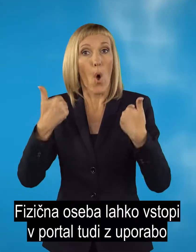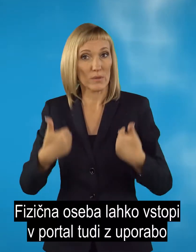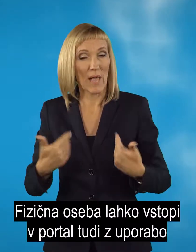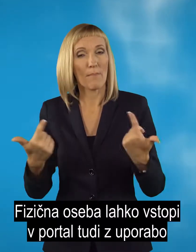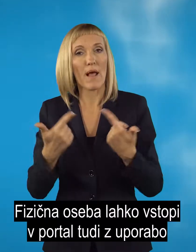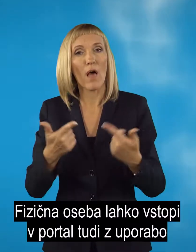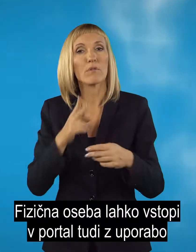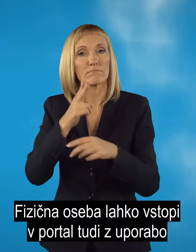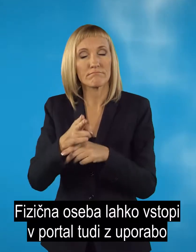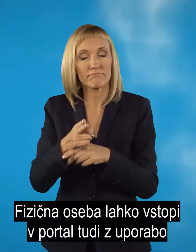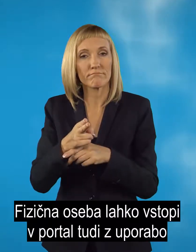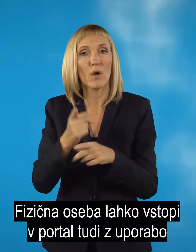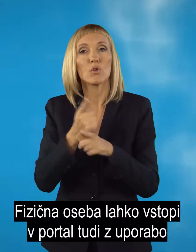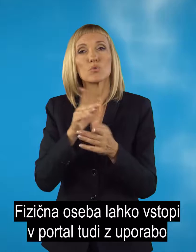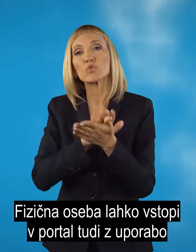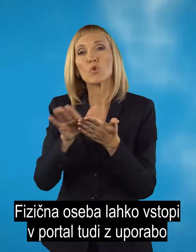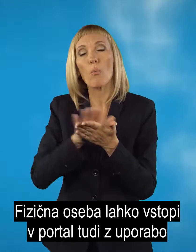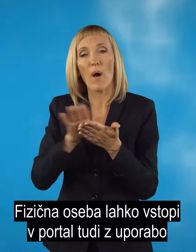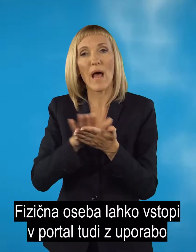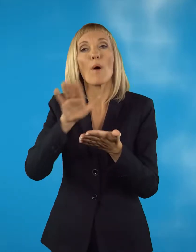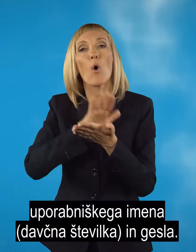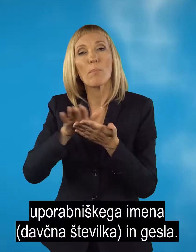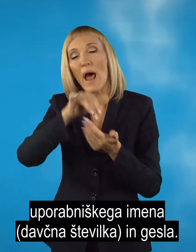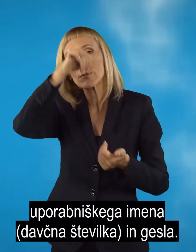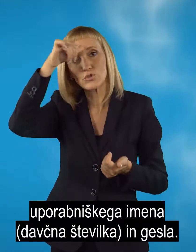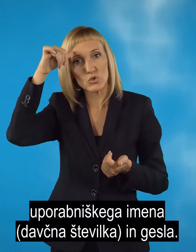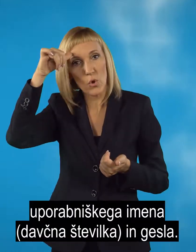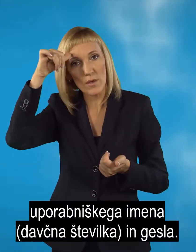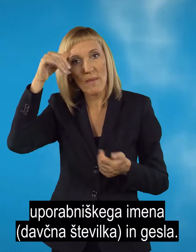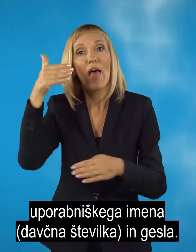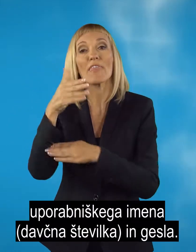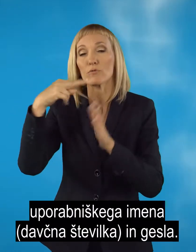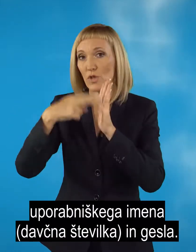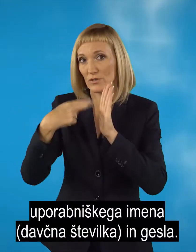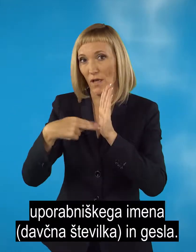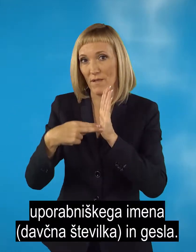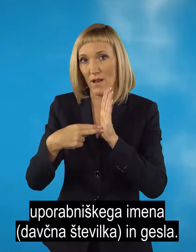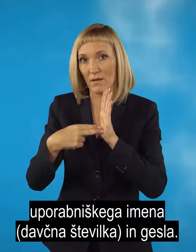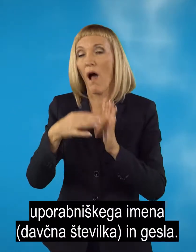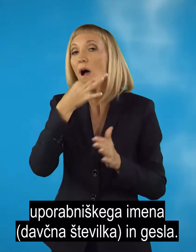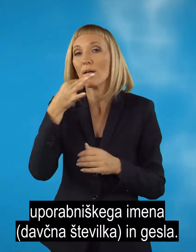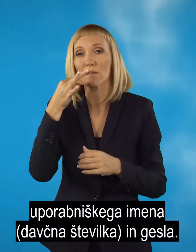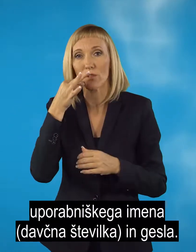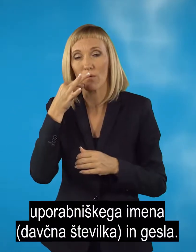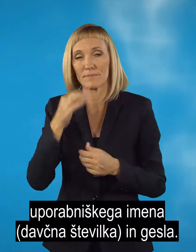Fizična oseba lahko vstopi v portal tudi z uporabo uporabniškega imena, davčna številka in gesla.